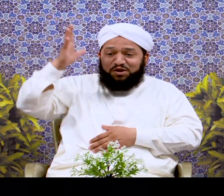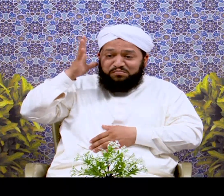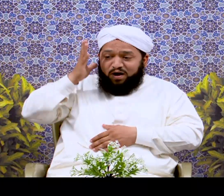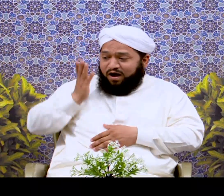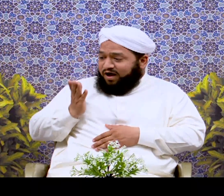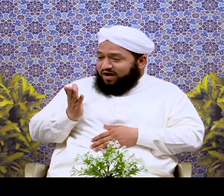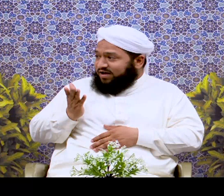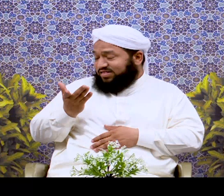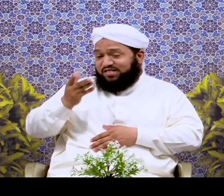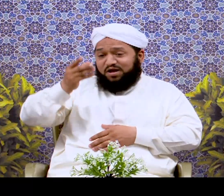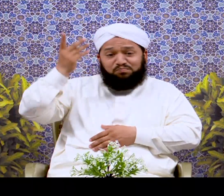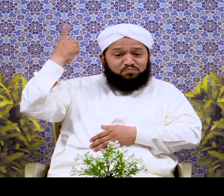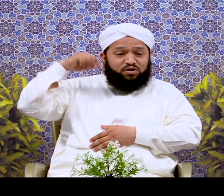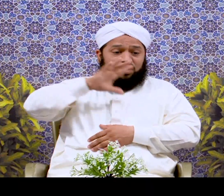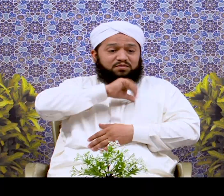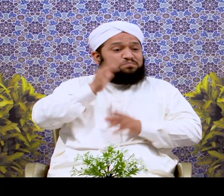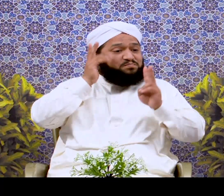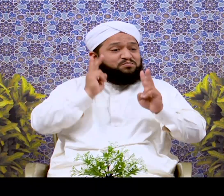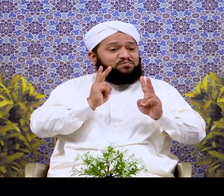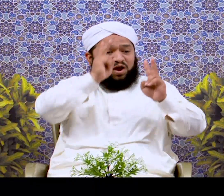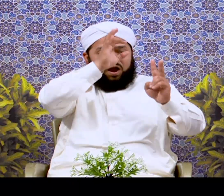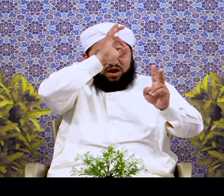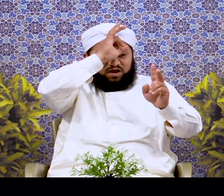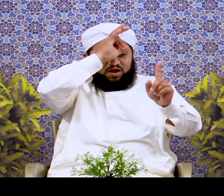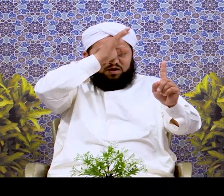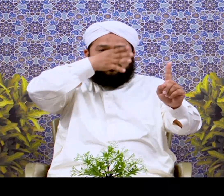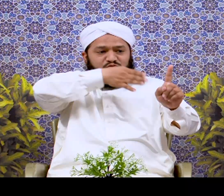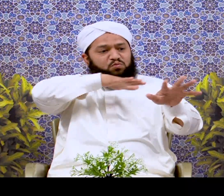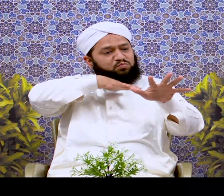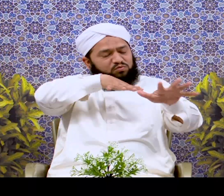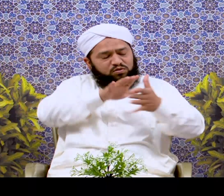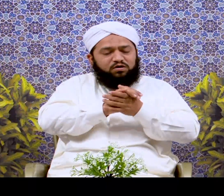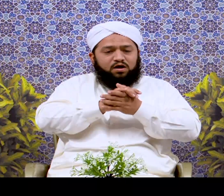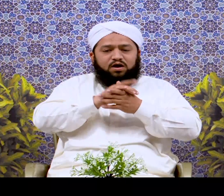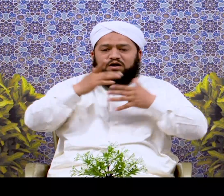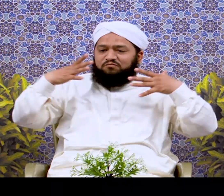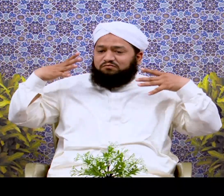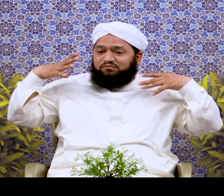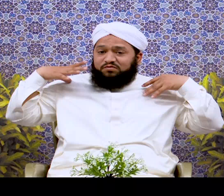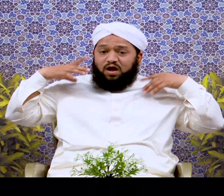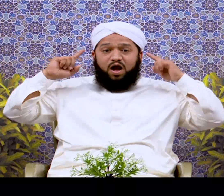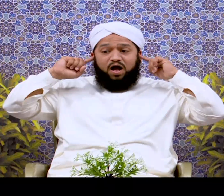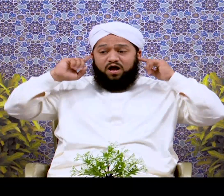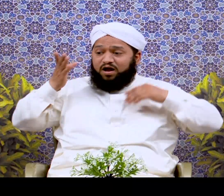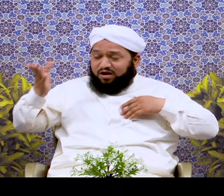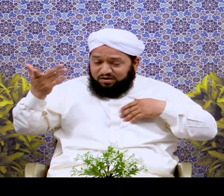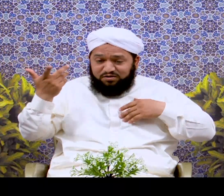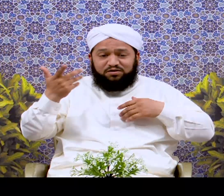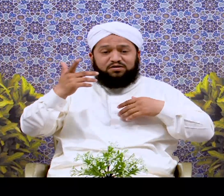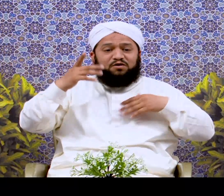قبلہ یعنی مسجد اقصی جائے نماز ہے، فرشتے مؤذن ہیں، جبریل امین علیہ السلام تکبیر کہہ رہے